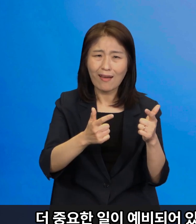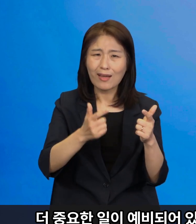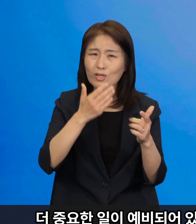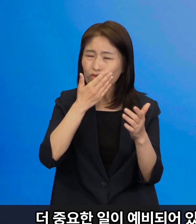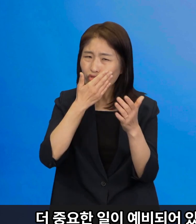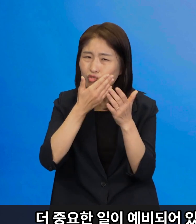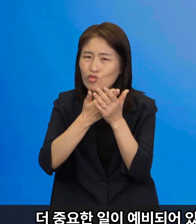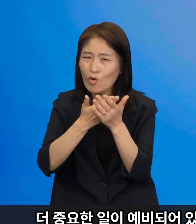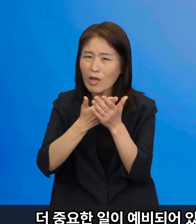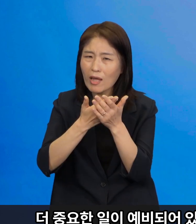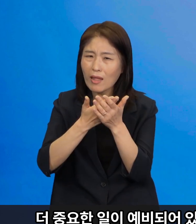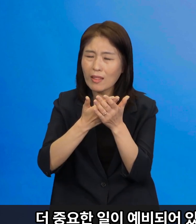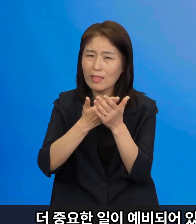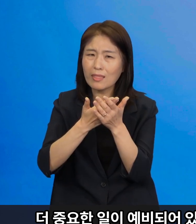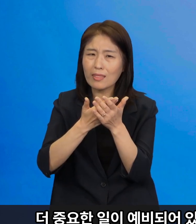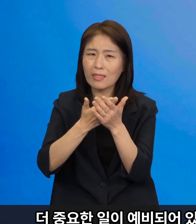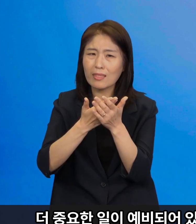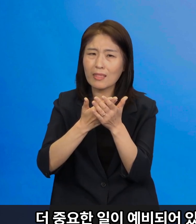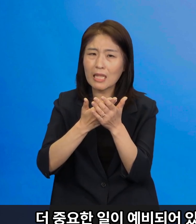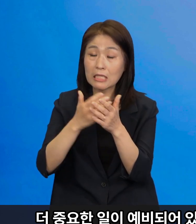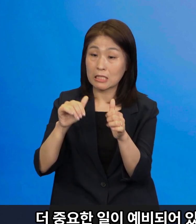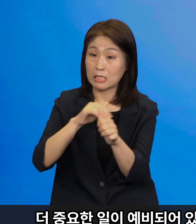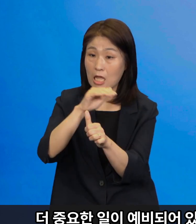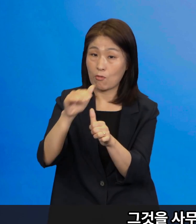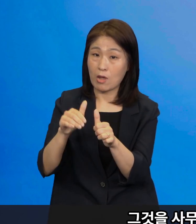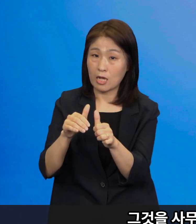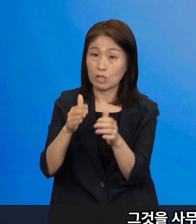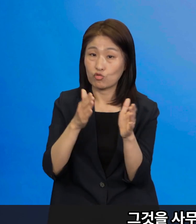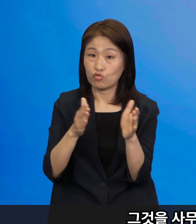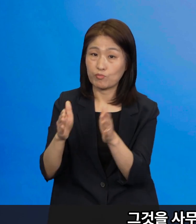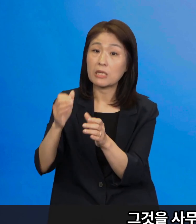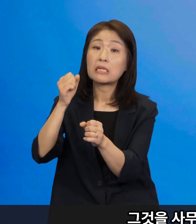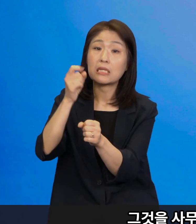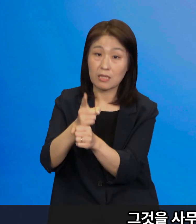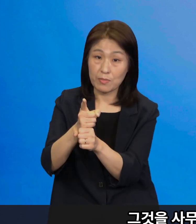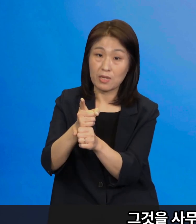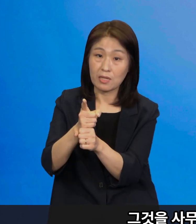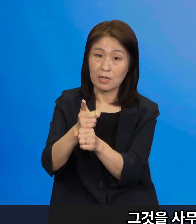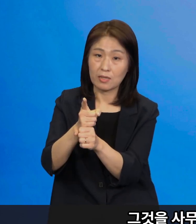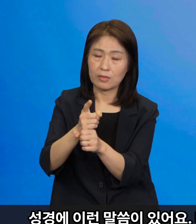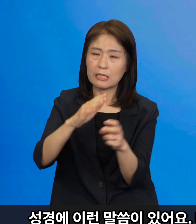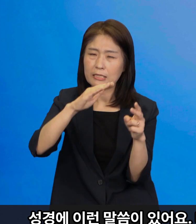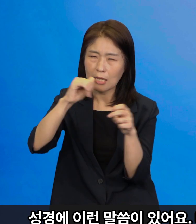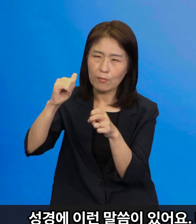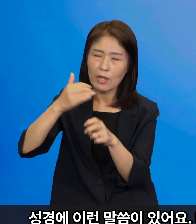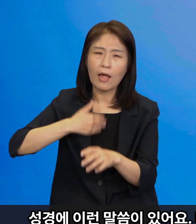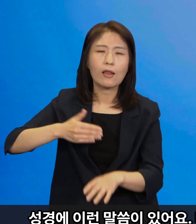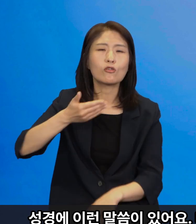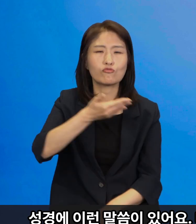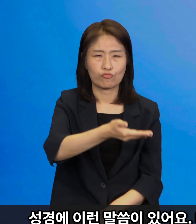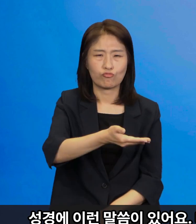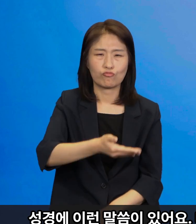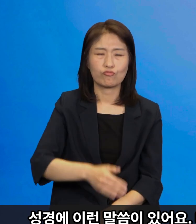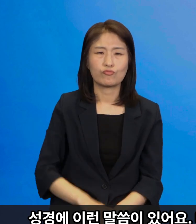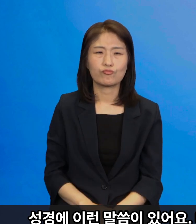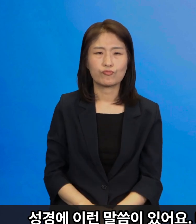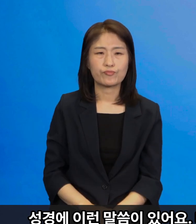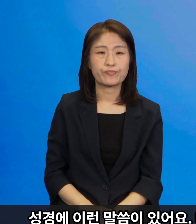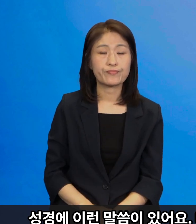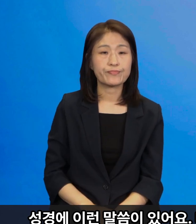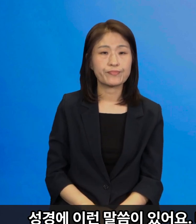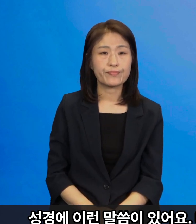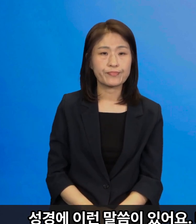일이 예비되어 있음을 그는 전혀 모르고 있었다는 거예요. 그거를 사무엘이 알려주는 것입니다. 자, 성경에 이런 말씀이 있어요. 마태복음